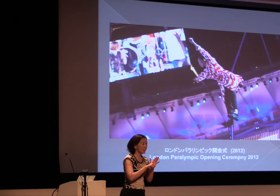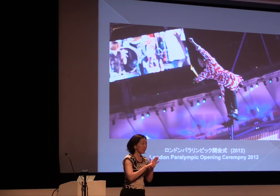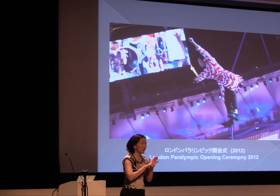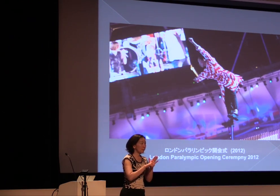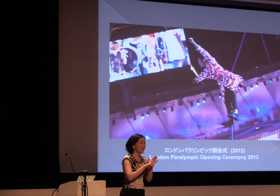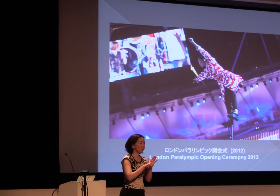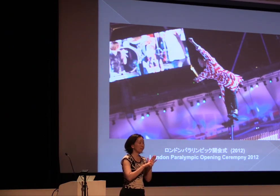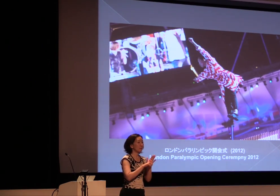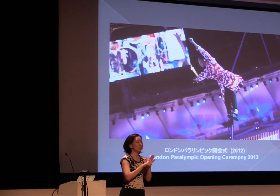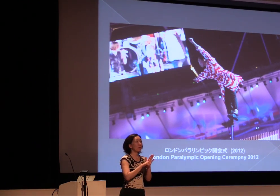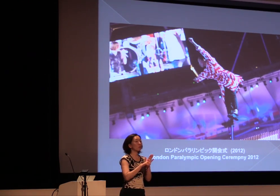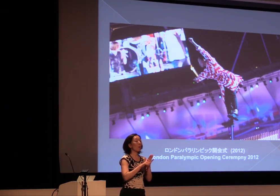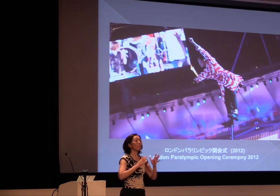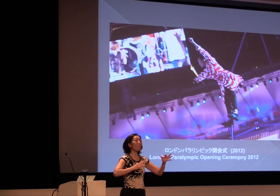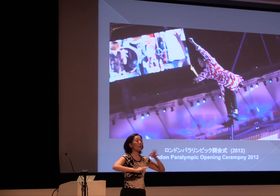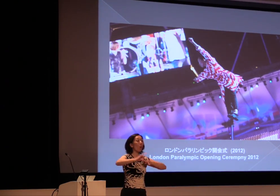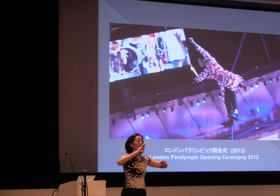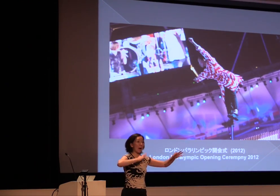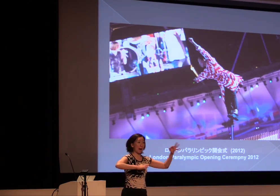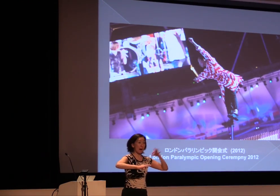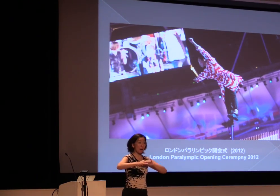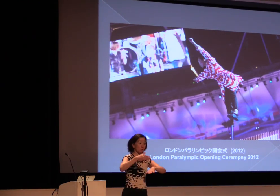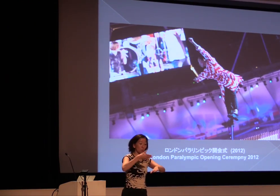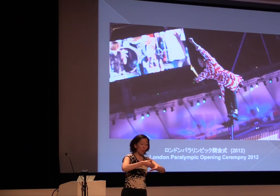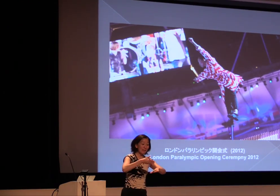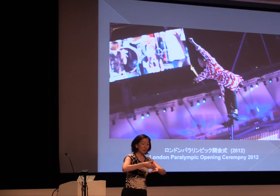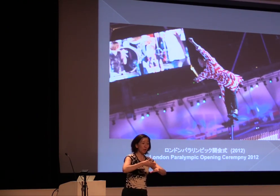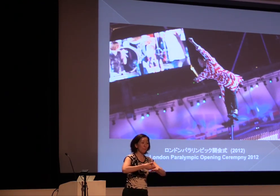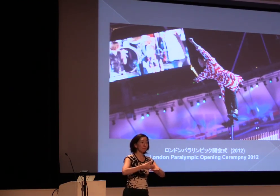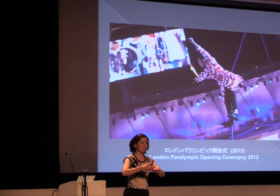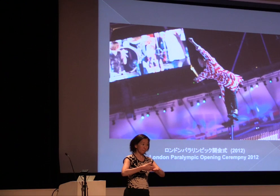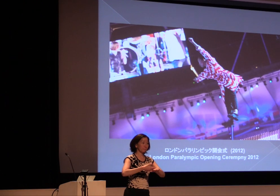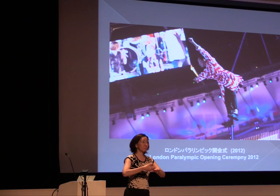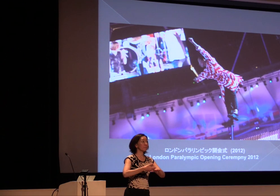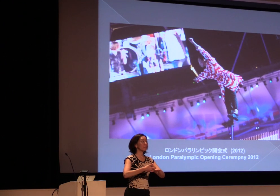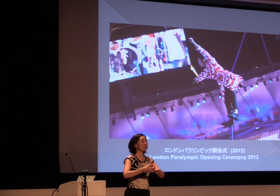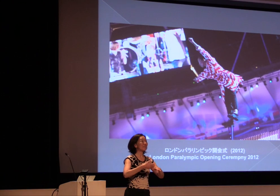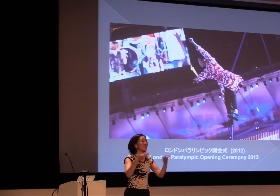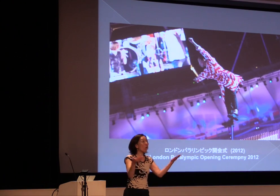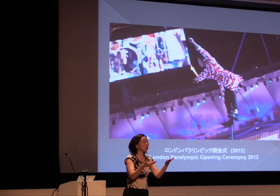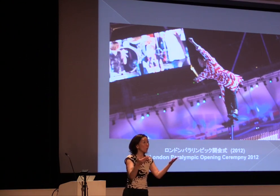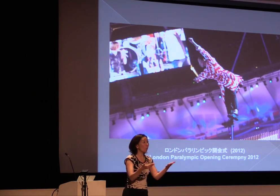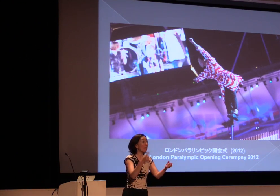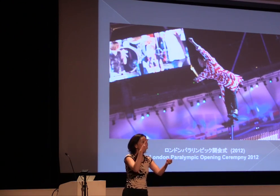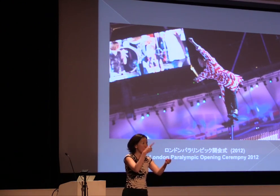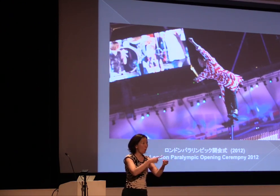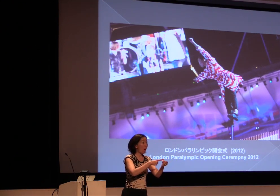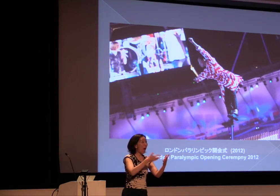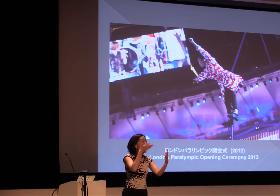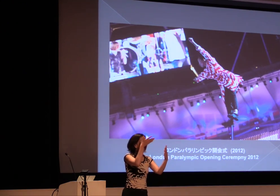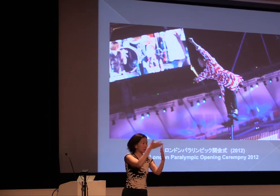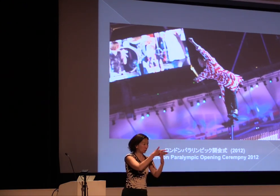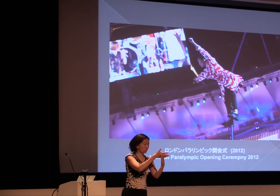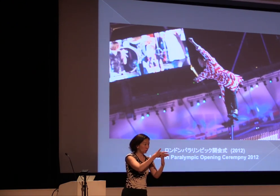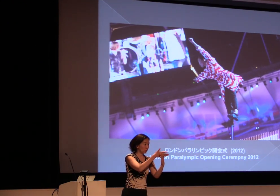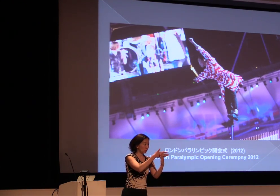この時パフォーマーの練習について仕事のためのアクセ